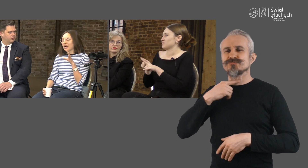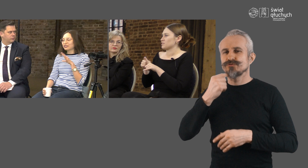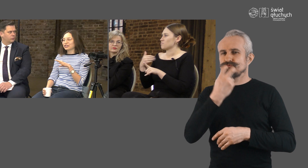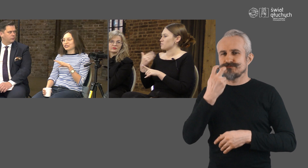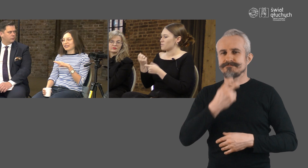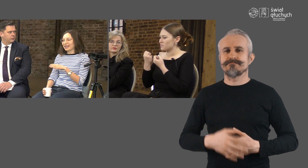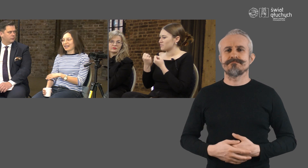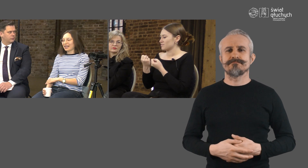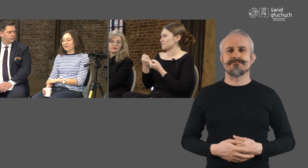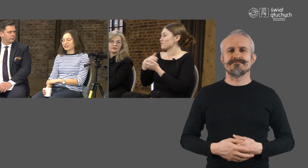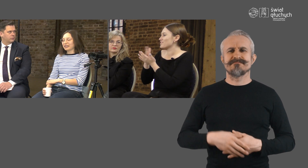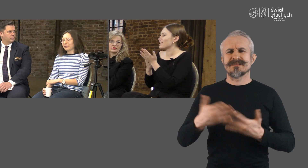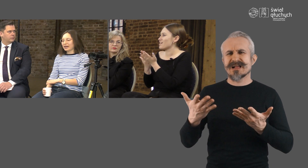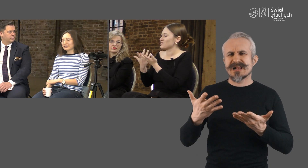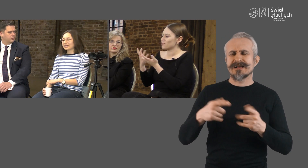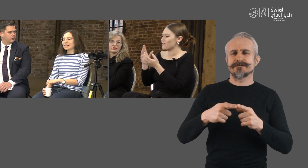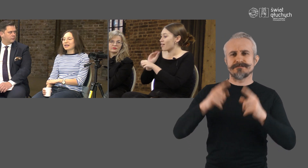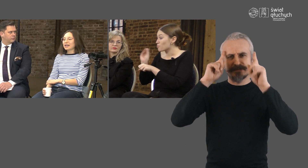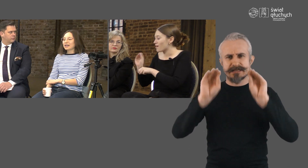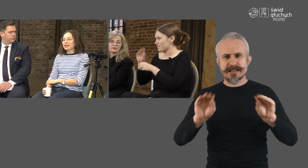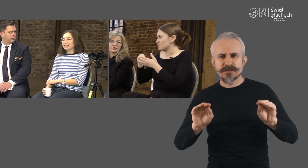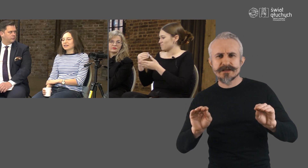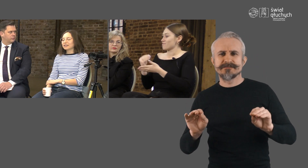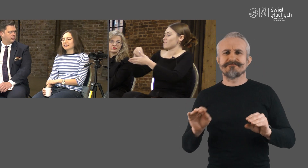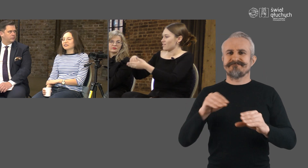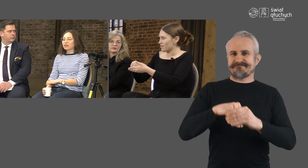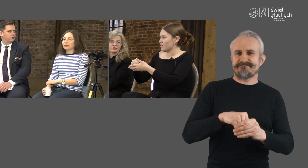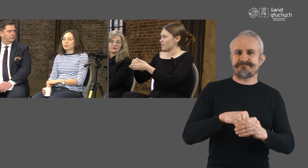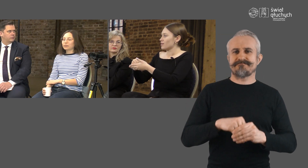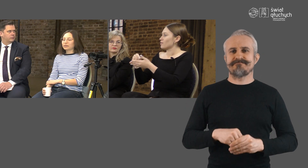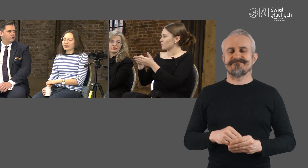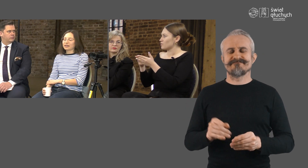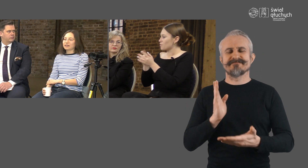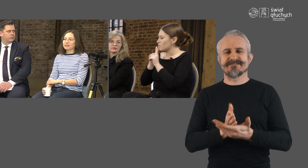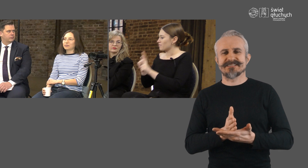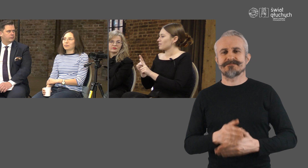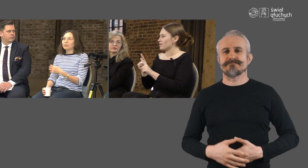taka moja część takiej właśnie edukacji i to był